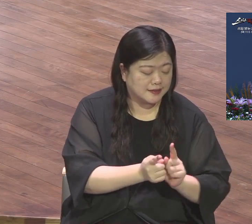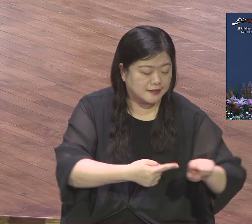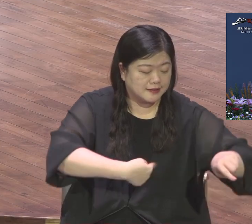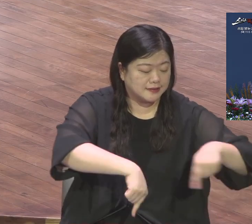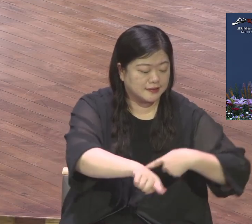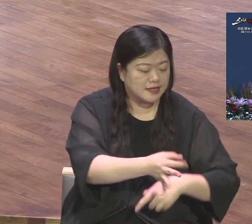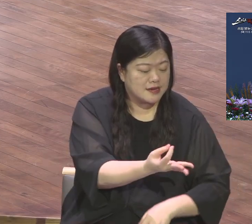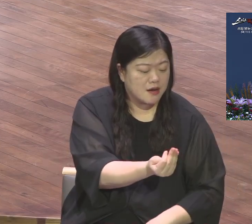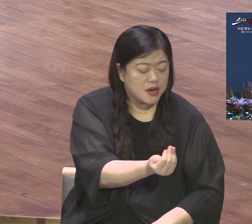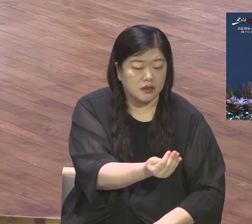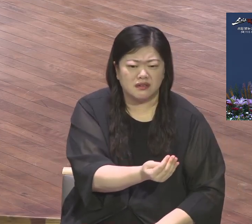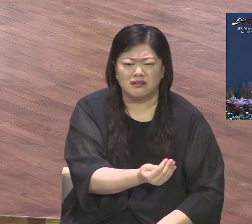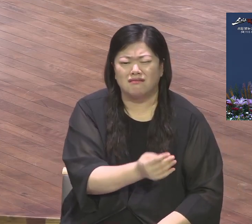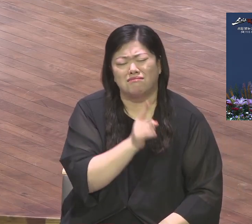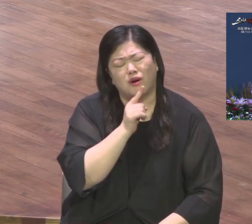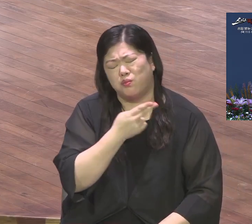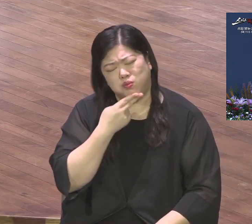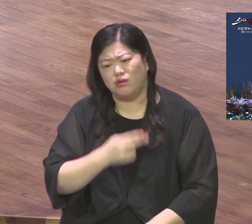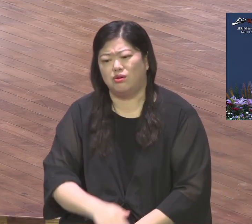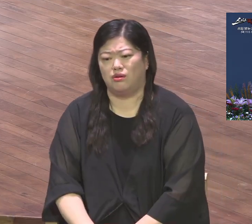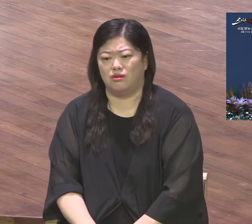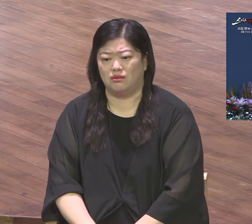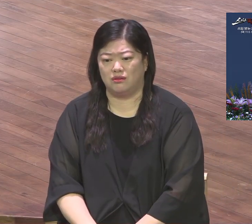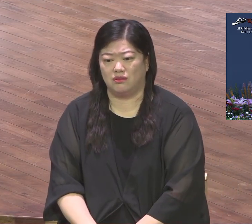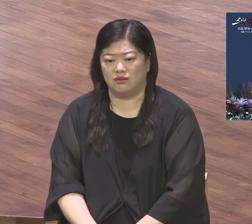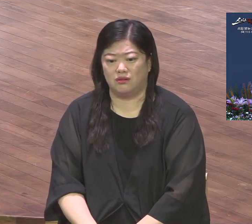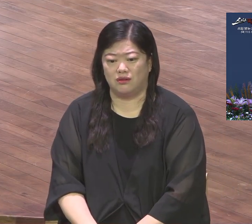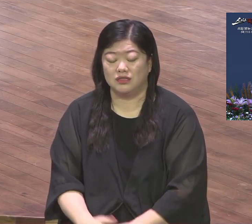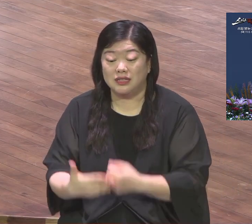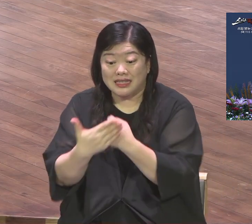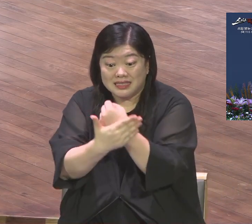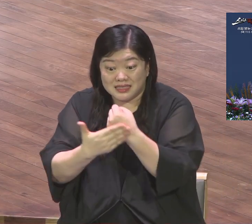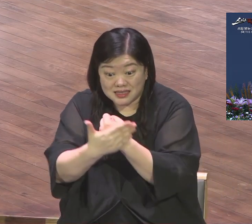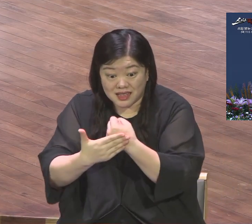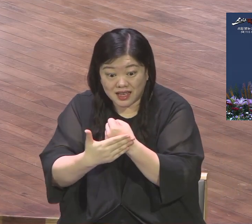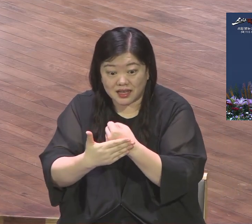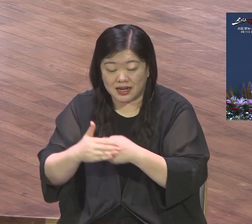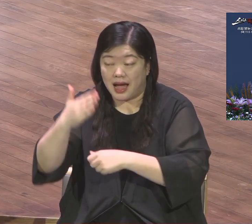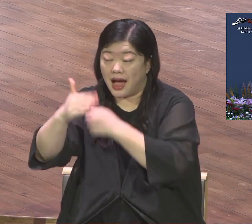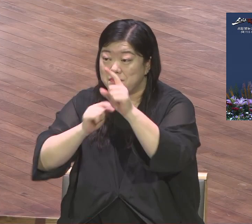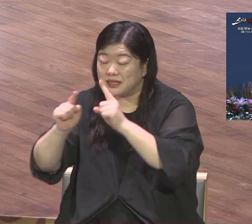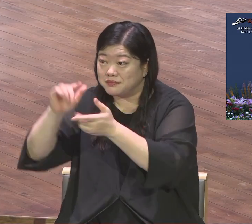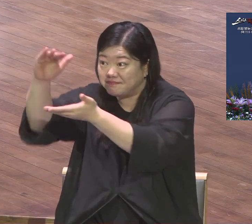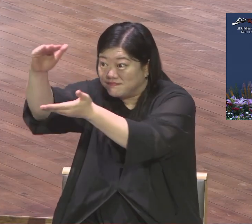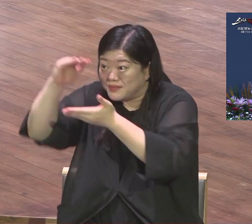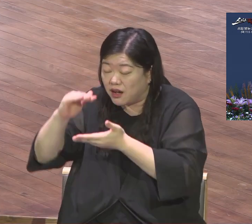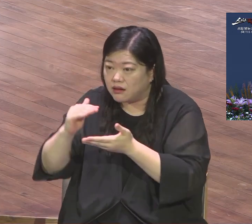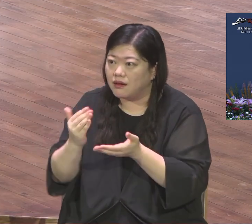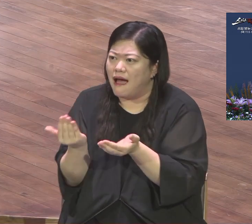감사합니다. 은혜도 아멘 감사합니다. 그게 더하고 빼면 안 돼요.